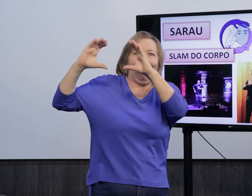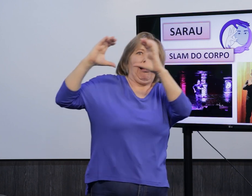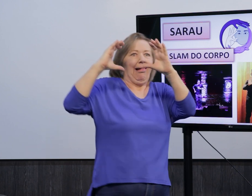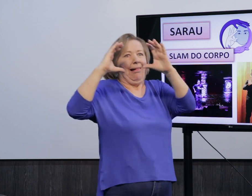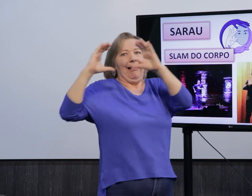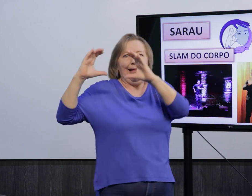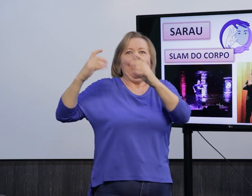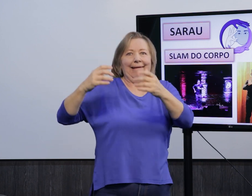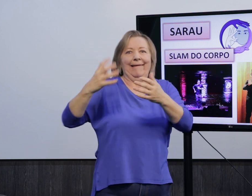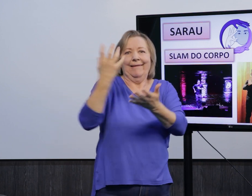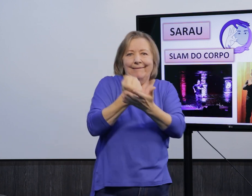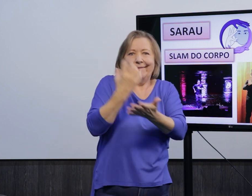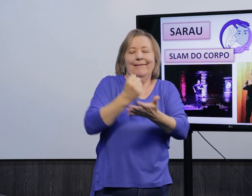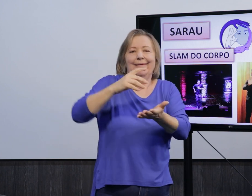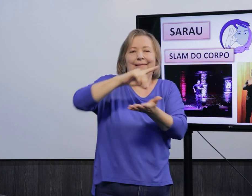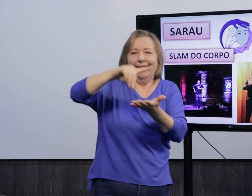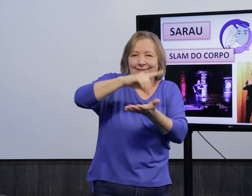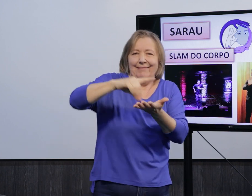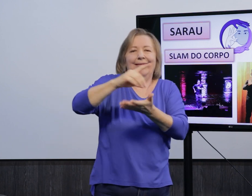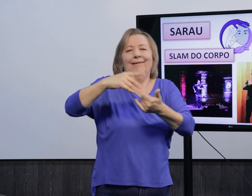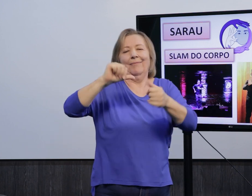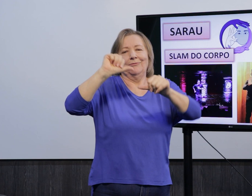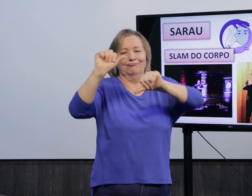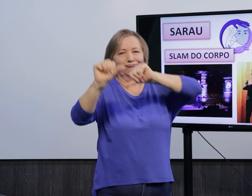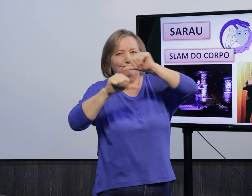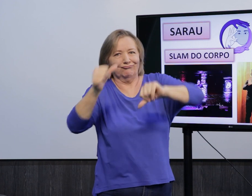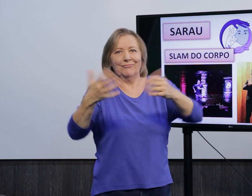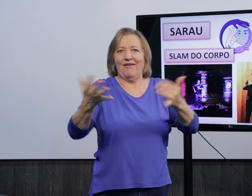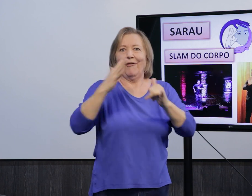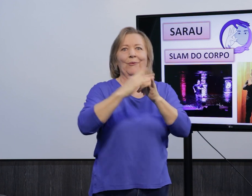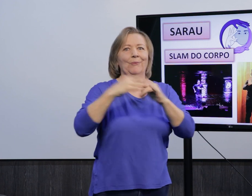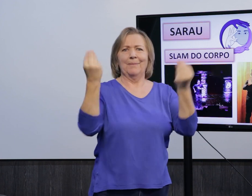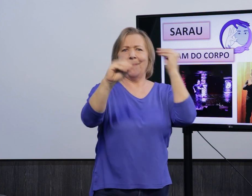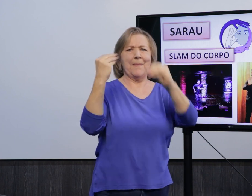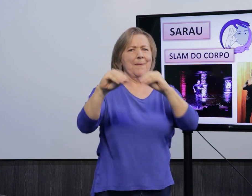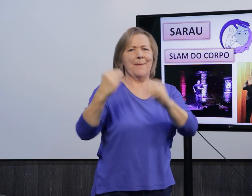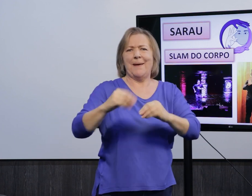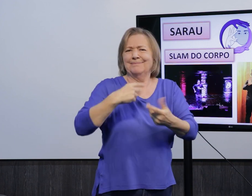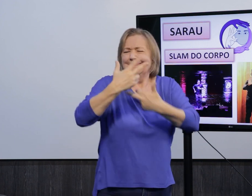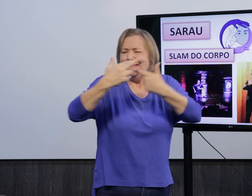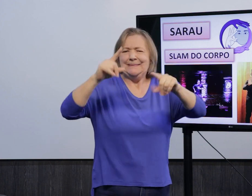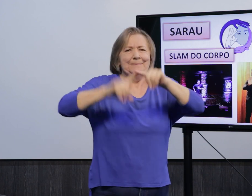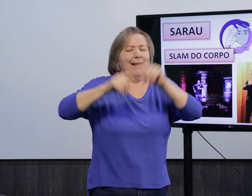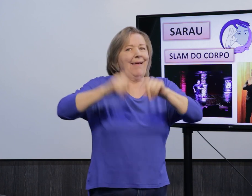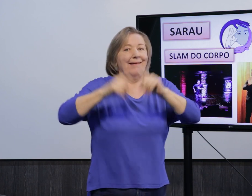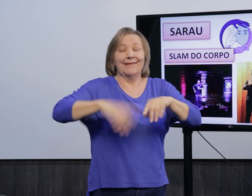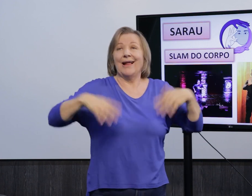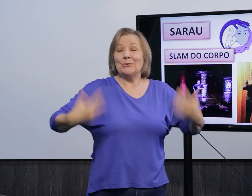mais difícil essa questão da comunicação da gravação em DVD de vídeos né agora com YouTube né ficou bem mais fácil com as